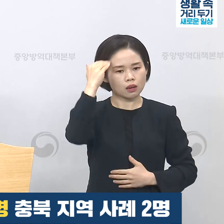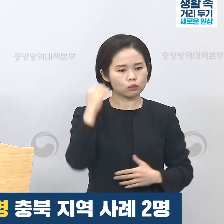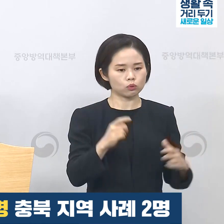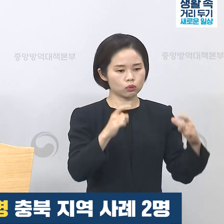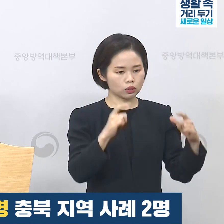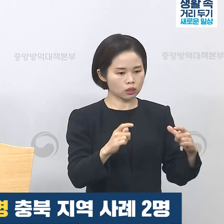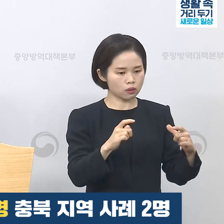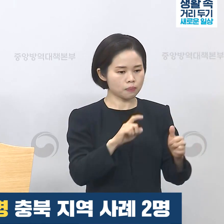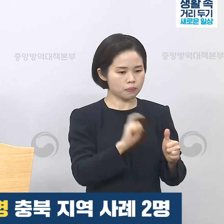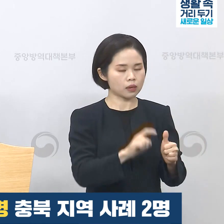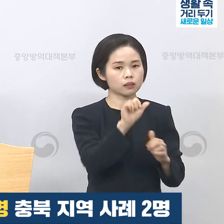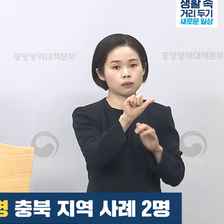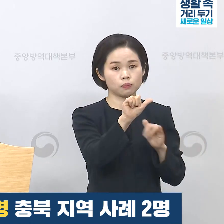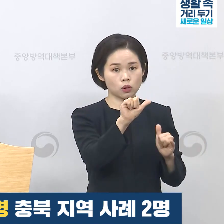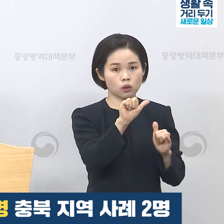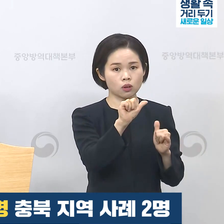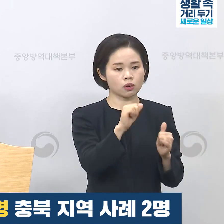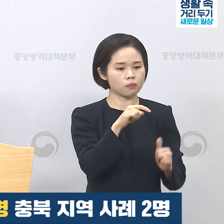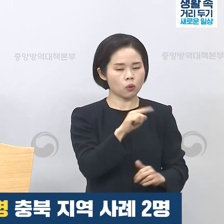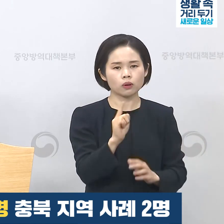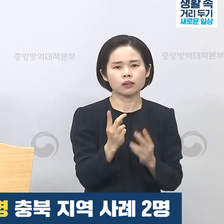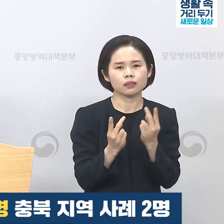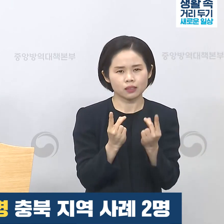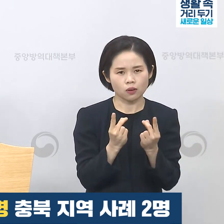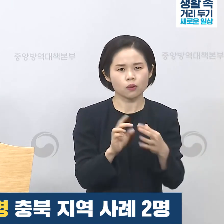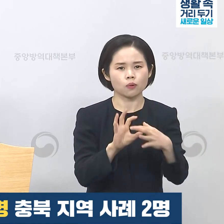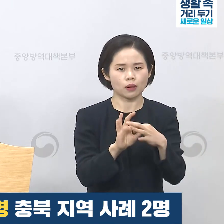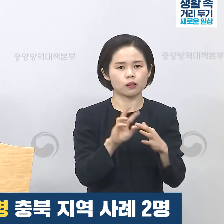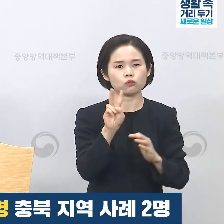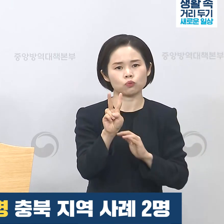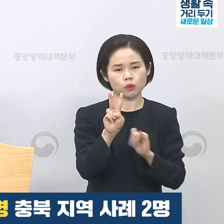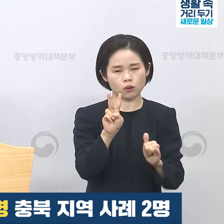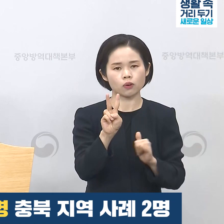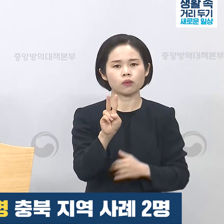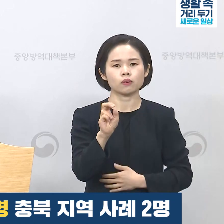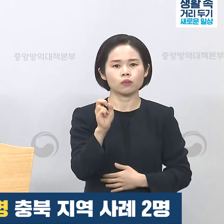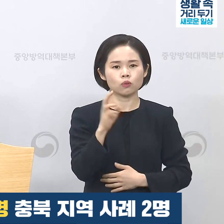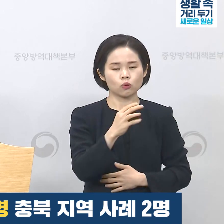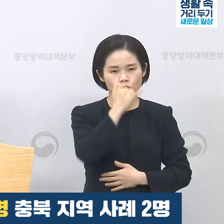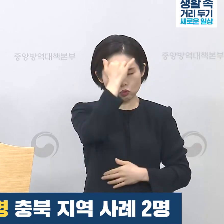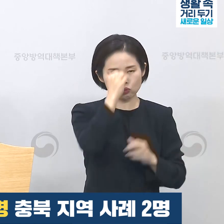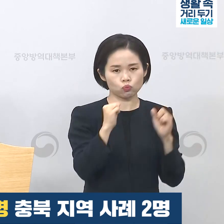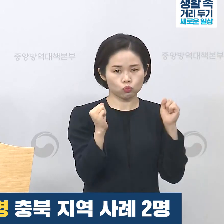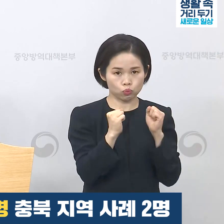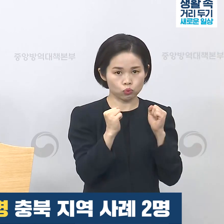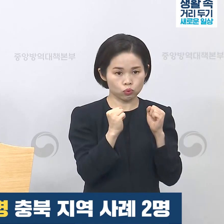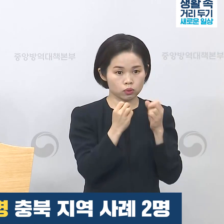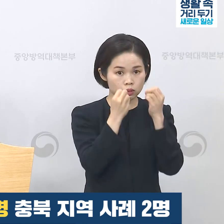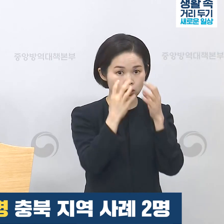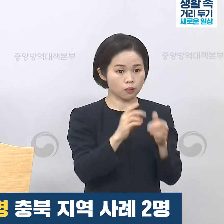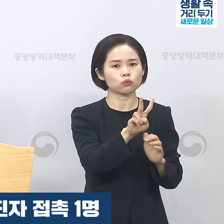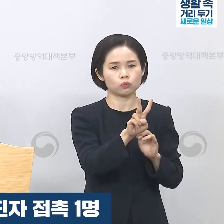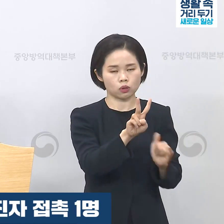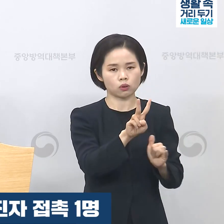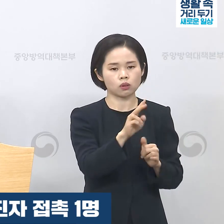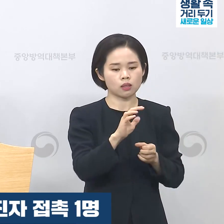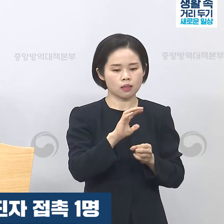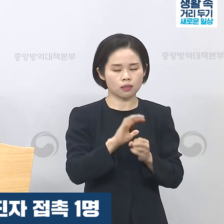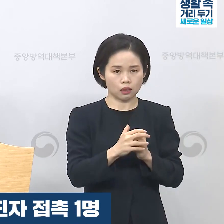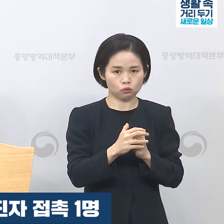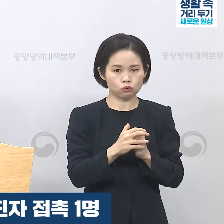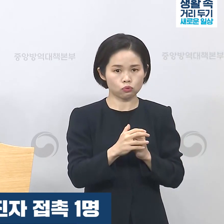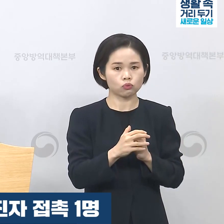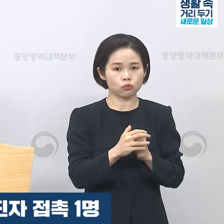발생 5명은 클럽 집단 발생 관련이 2명이었고 충북 지역의 신규 사례 2명, 대구